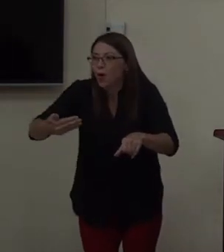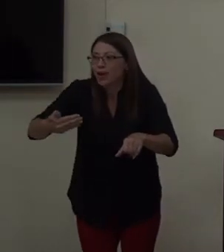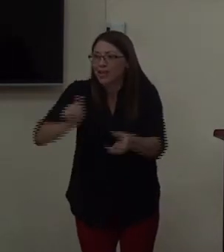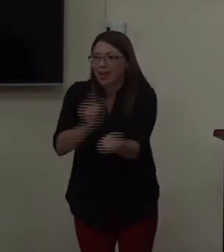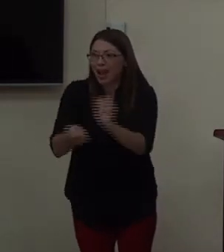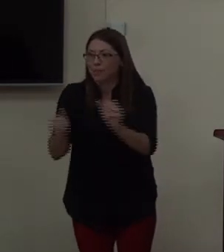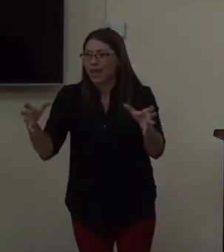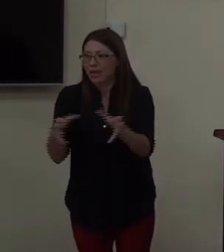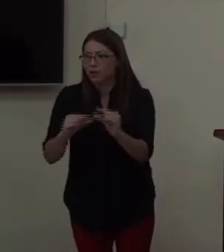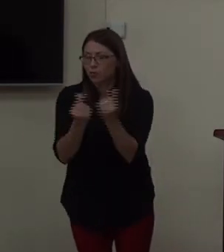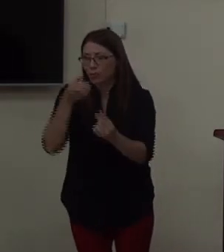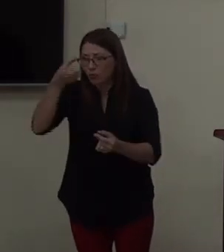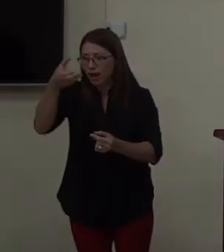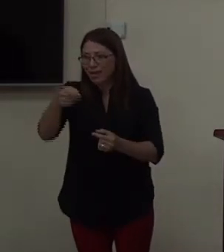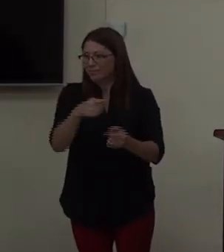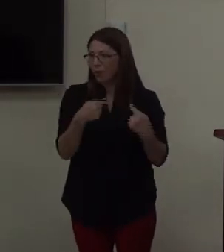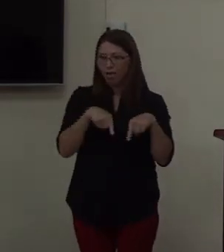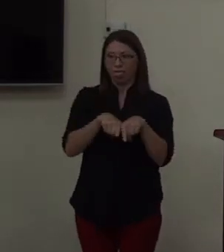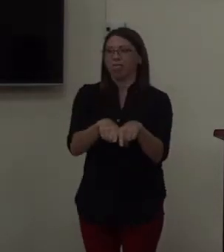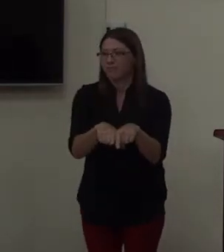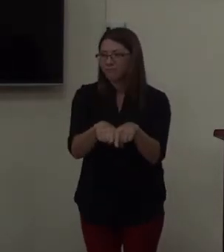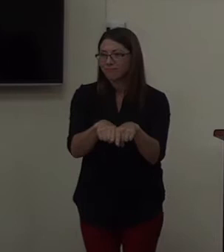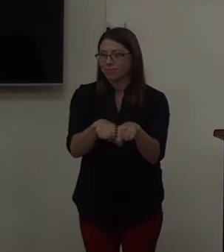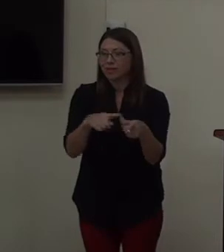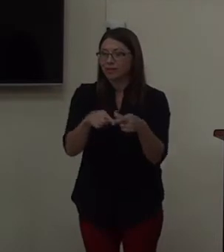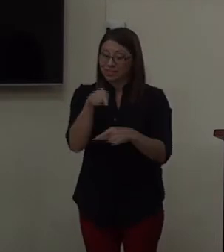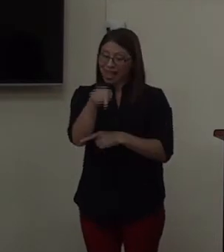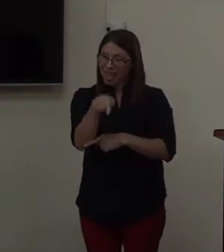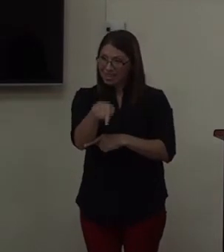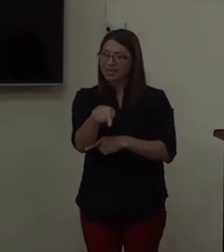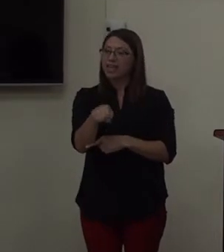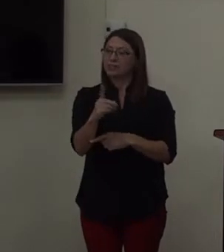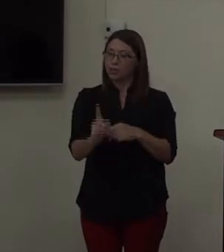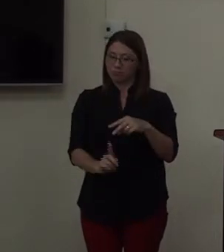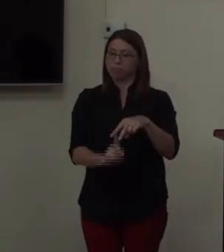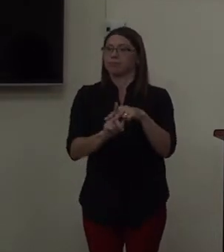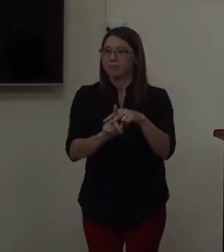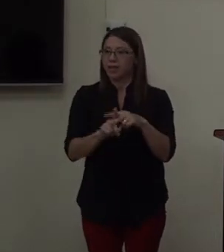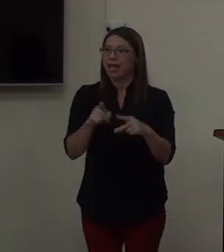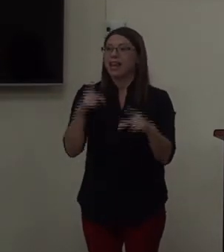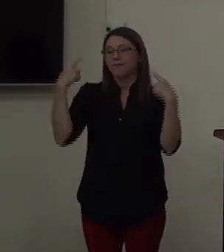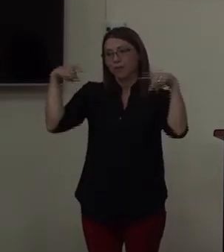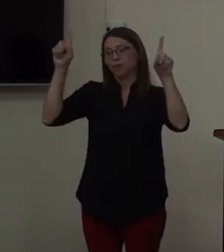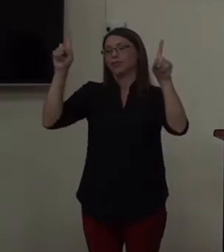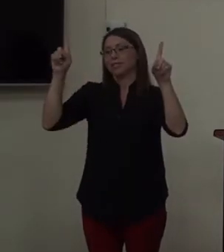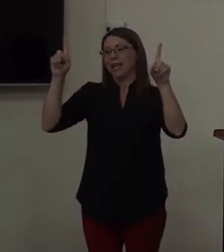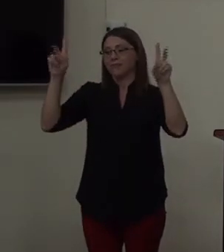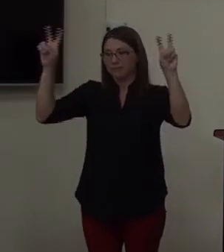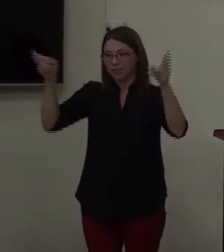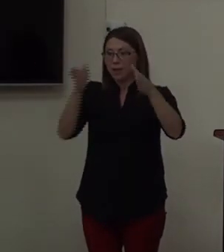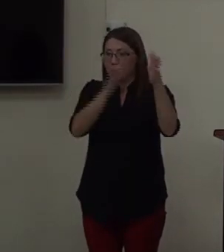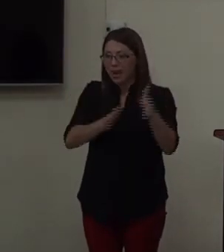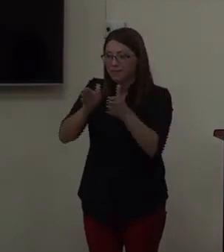cultural, básicamente, ¿verdad? Y por lo tanto, de ahí donde viene, ya lo que nos va a interesar posteriormente, la famosa planificación